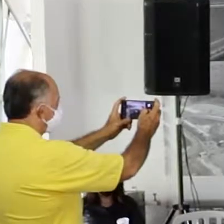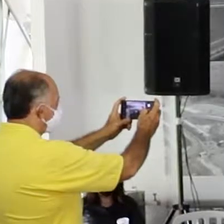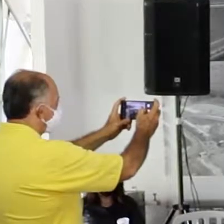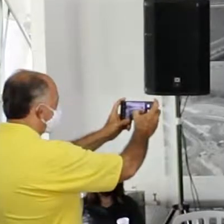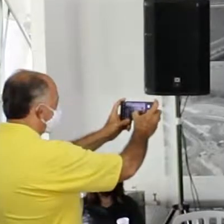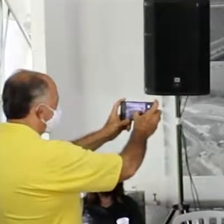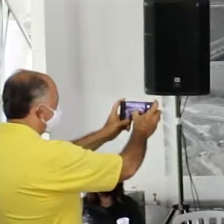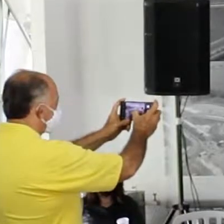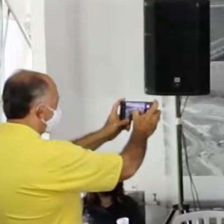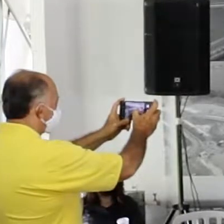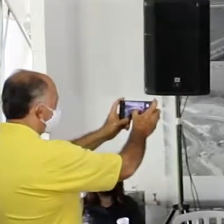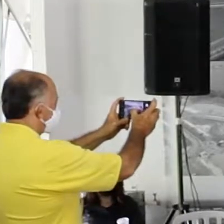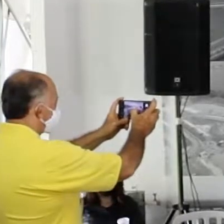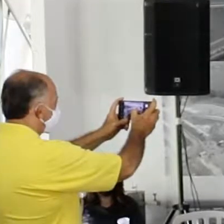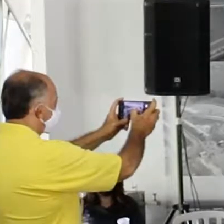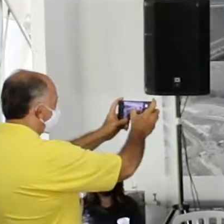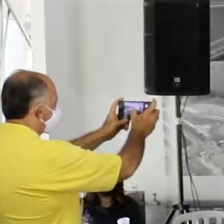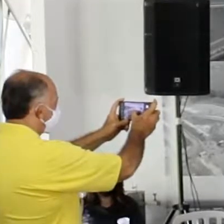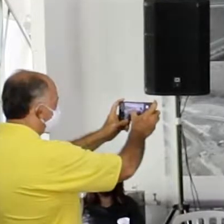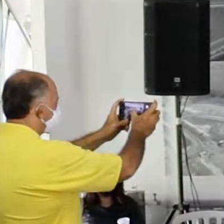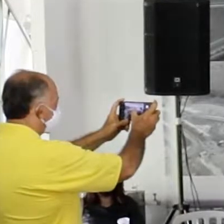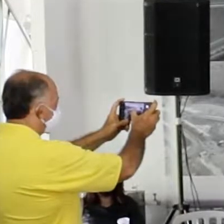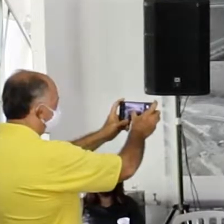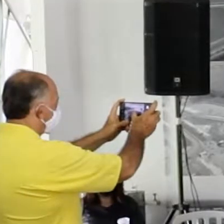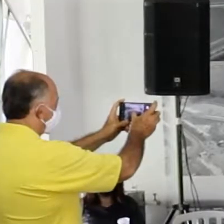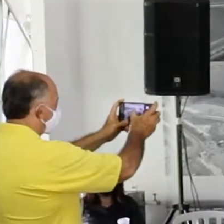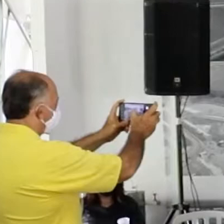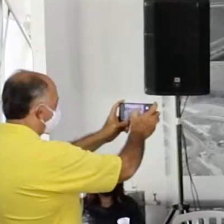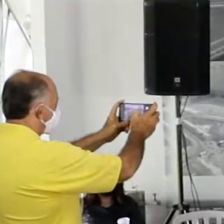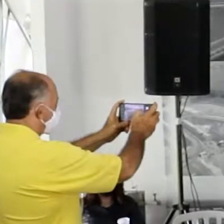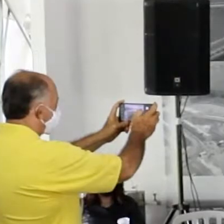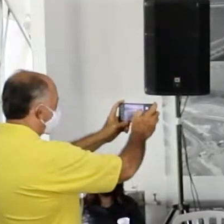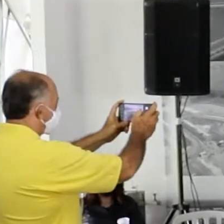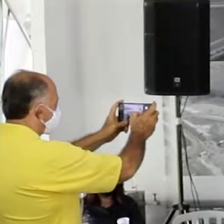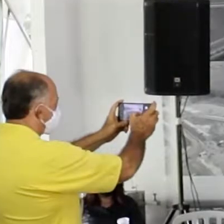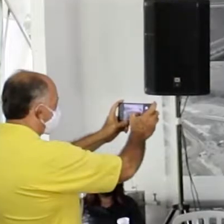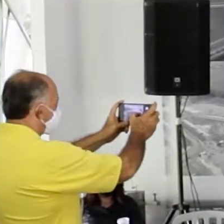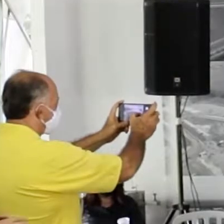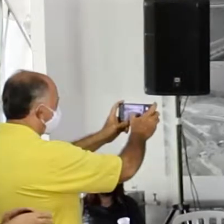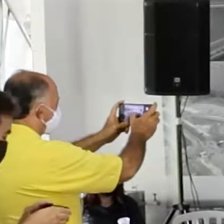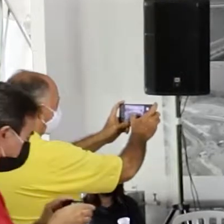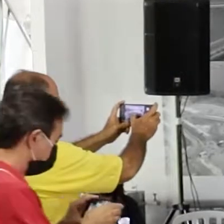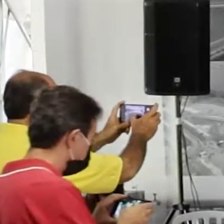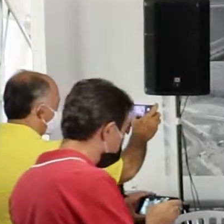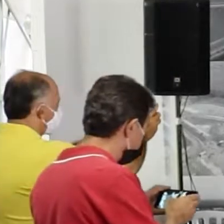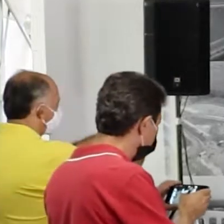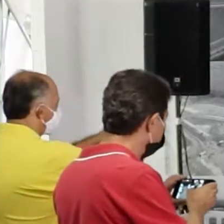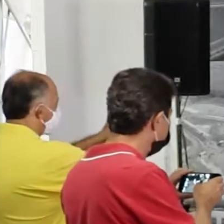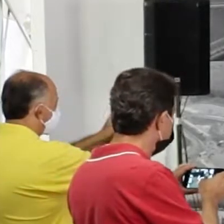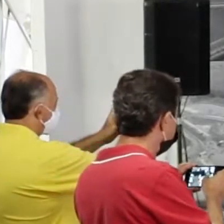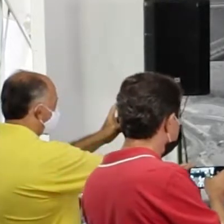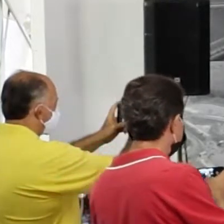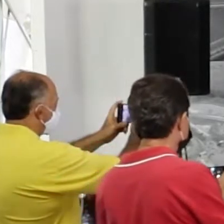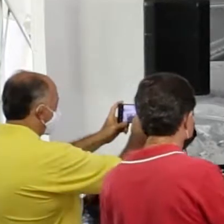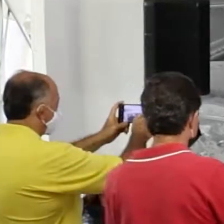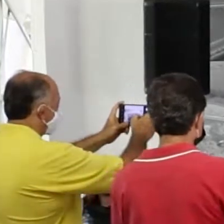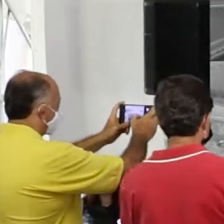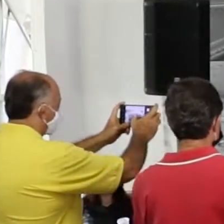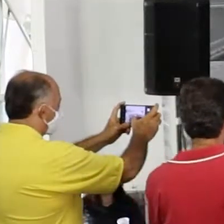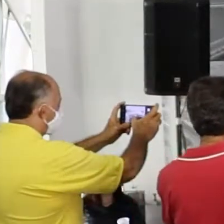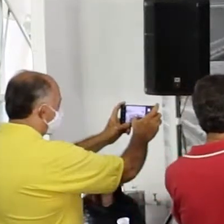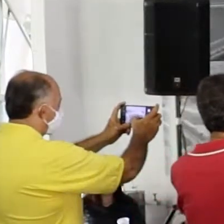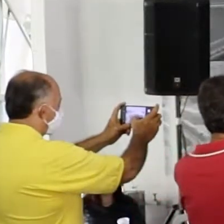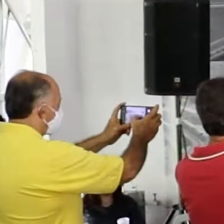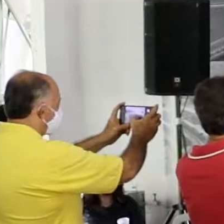lembro para isso lá no se informe na última reunião que eu recebi lá uma homenagem aí nas esta também